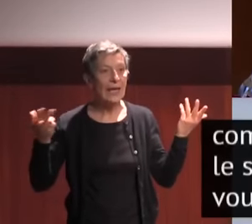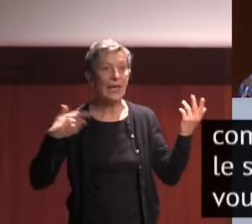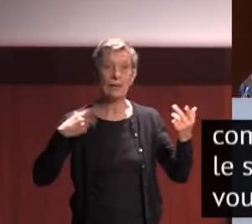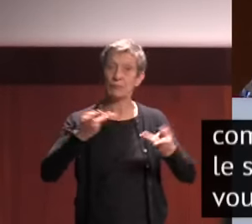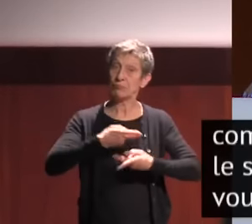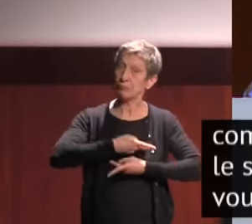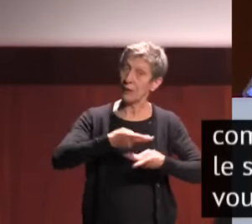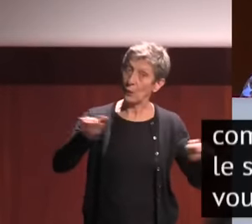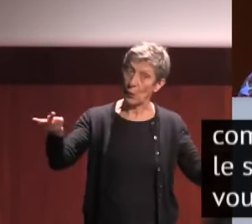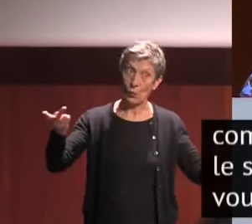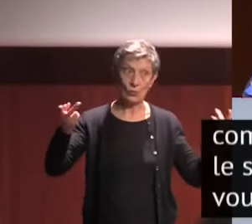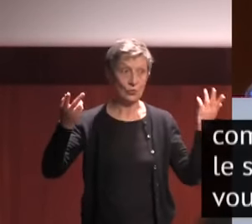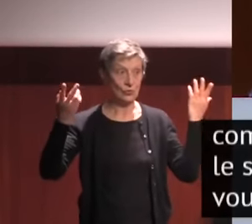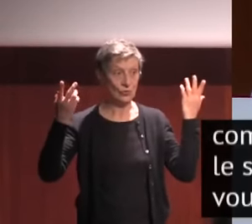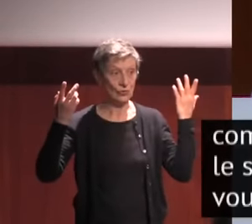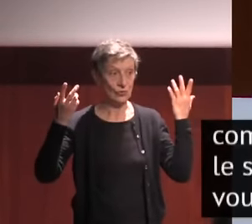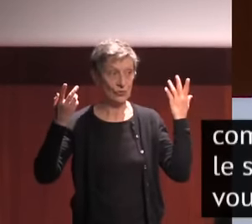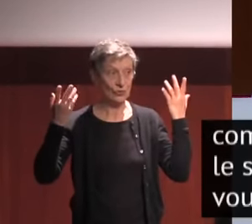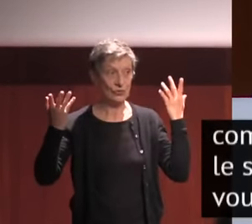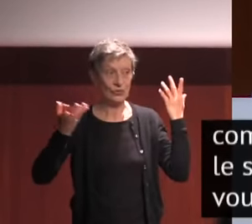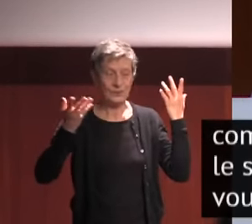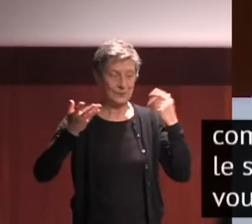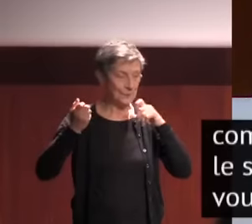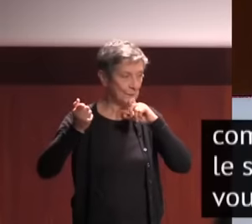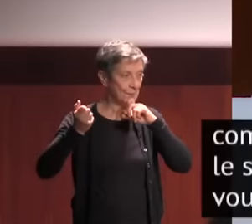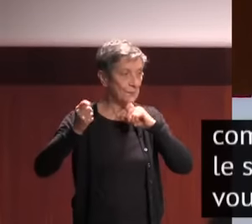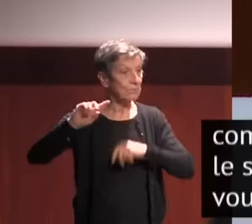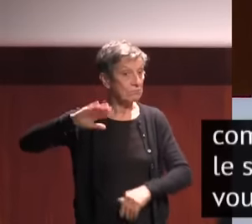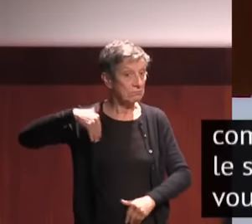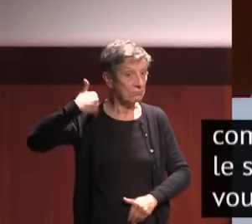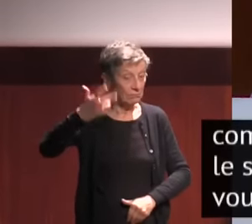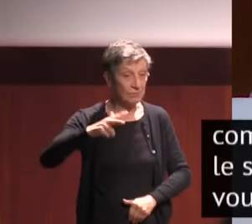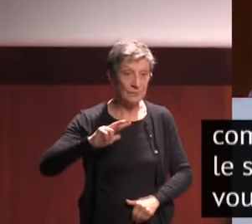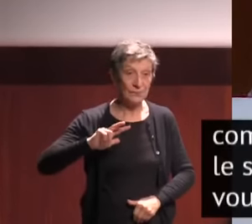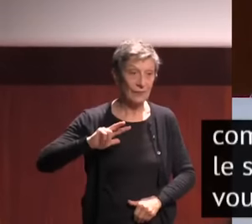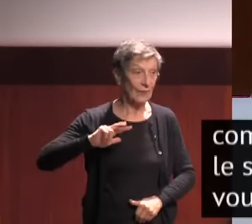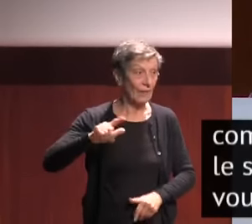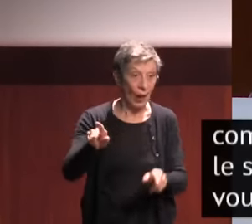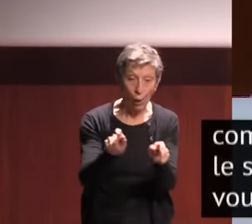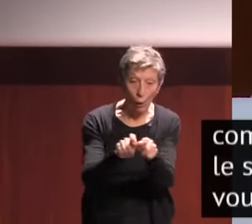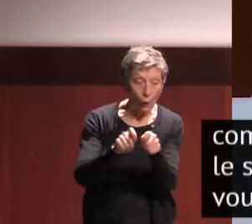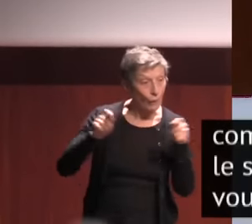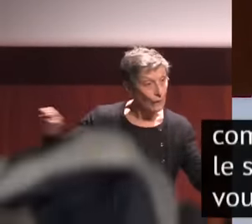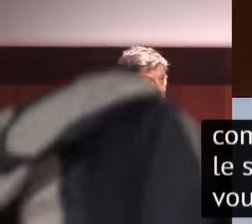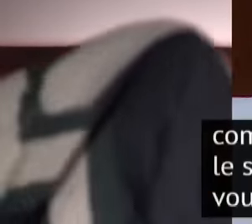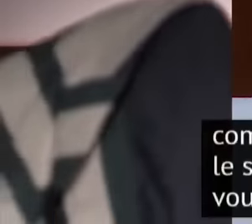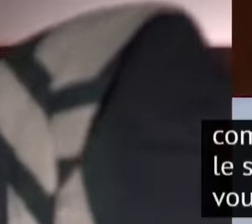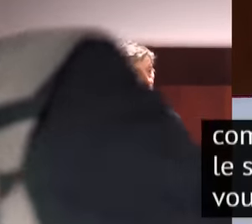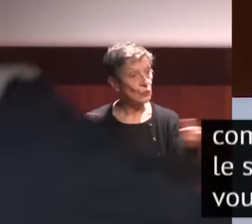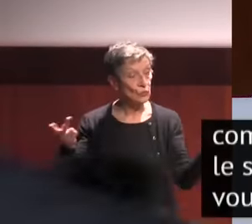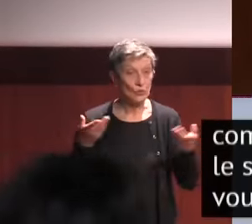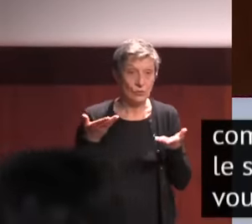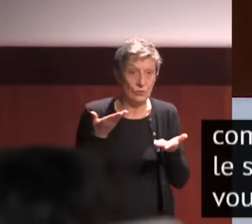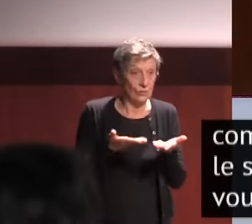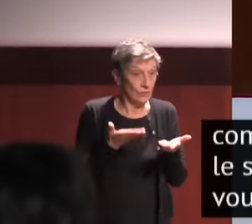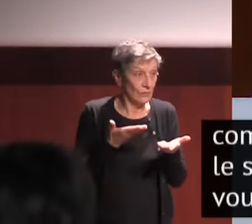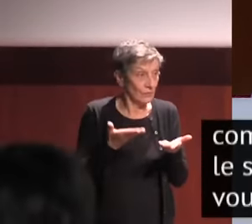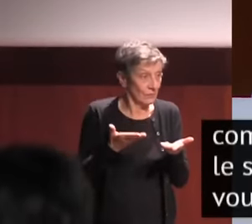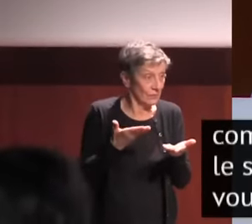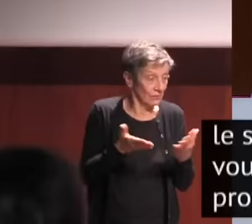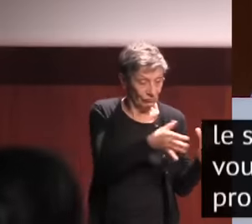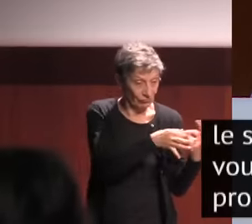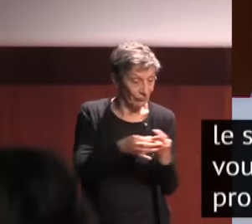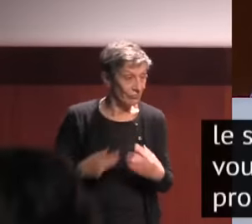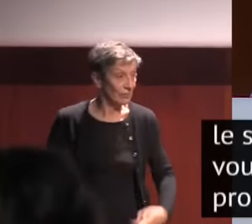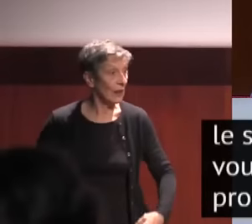aussi la parution prochaine d'un numéro de revue à partir de cet atelier qui sera co-dirigé